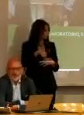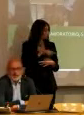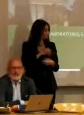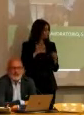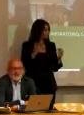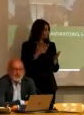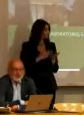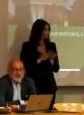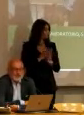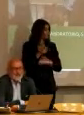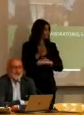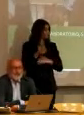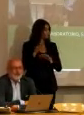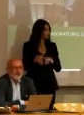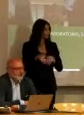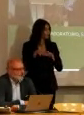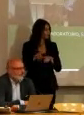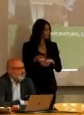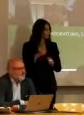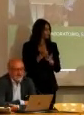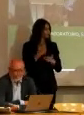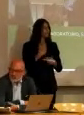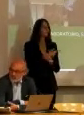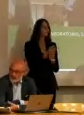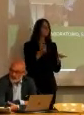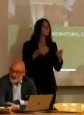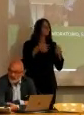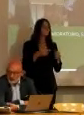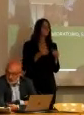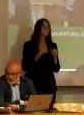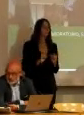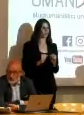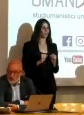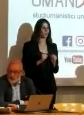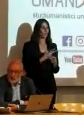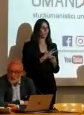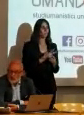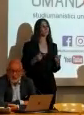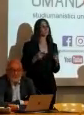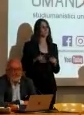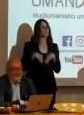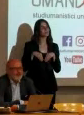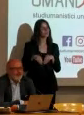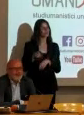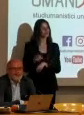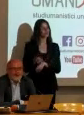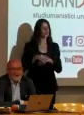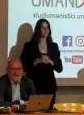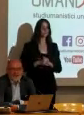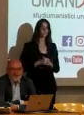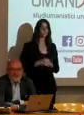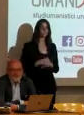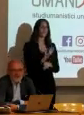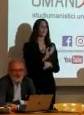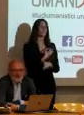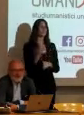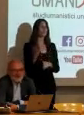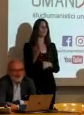facendo scavi importanti, e voi parteciperete a queste iniziative. Bene, credo di aver